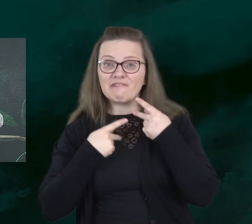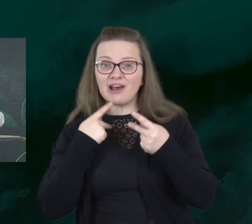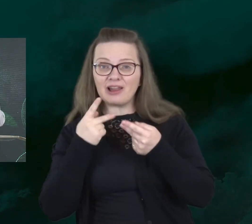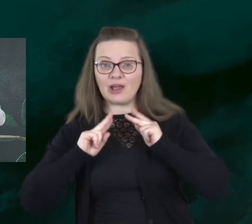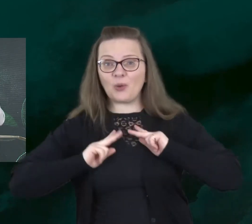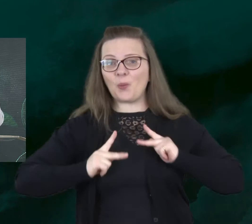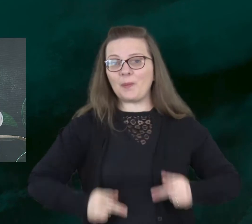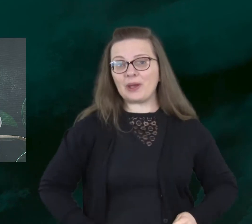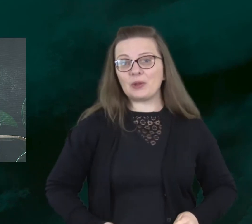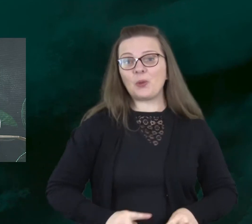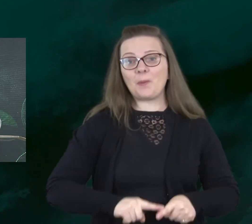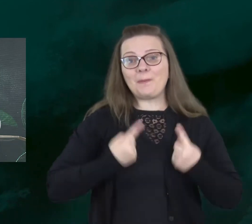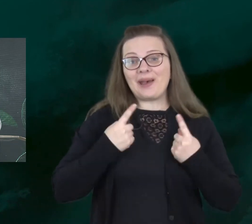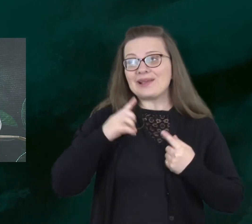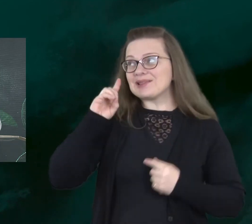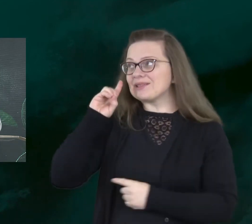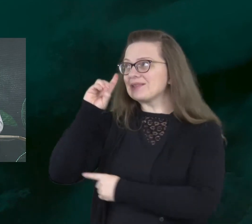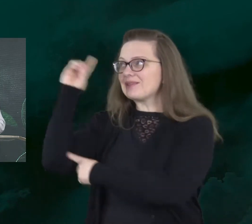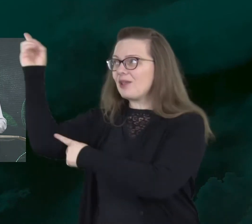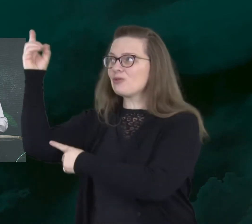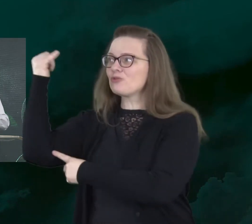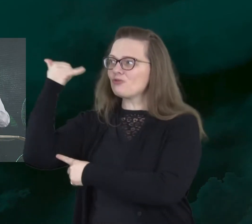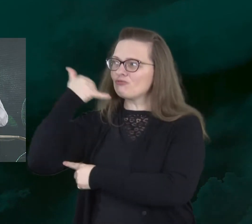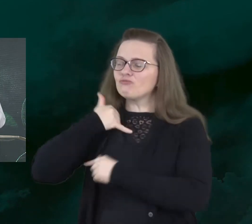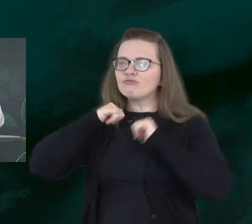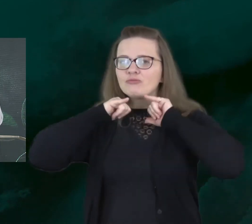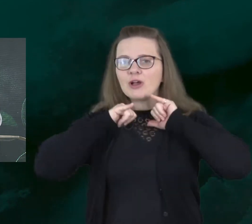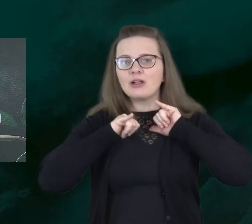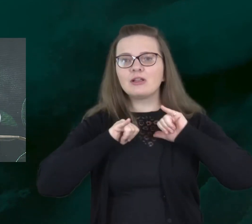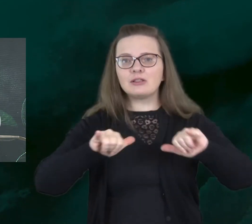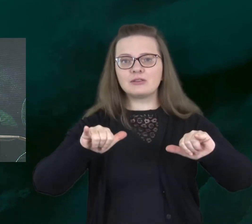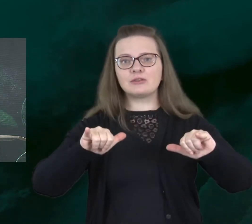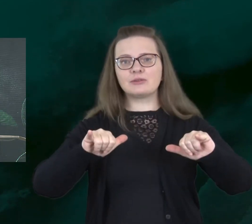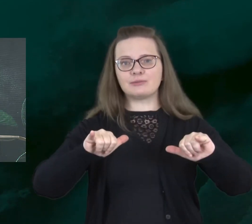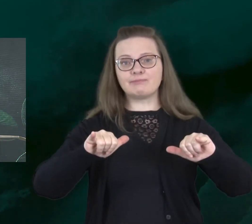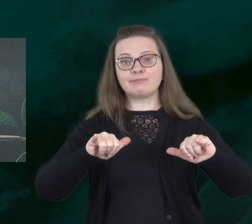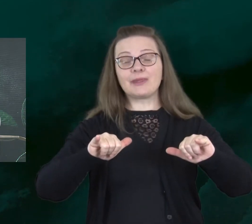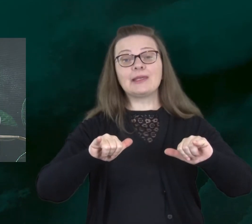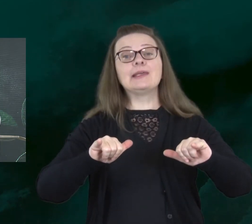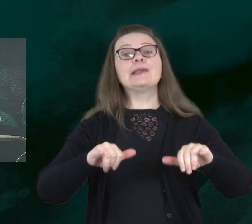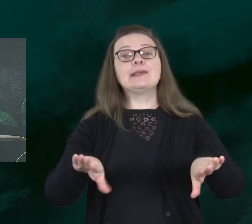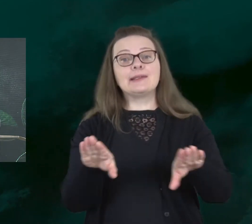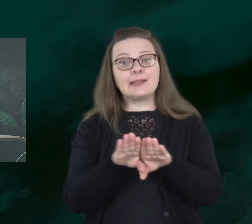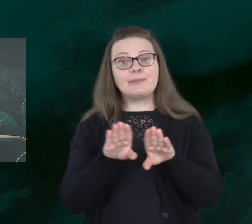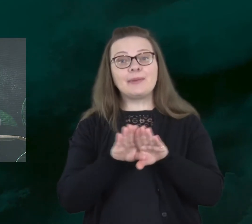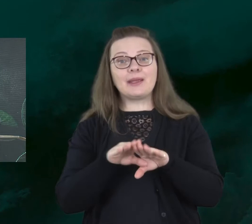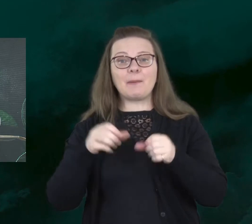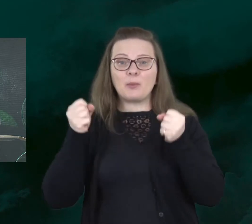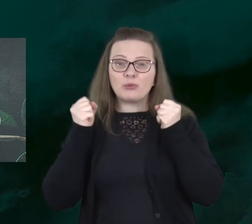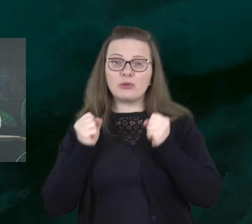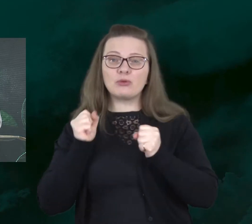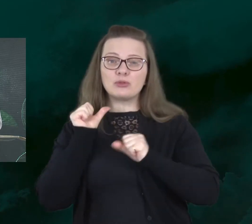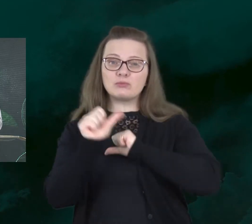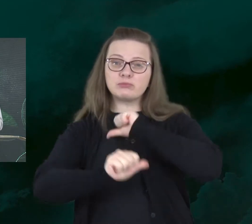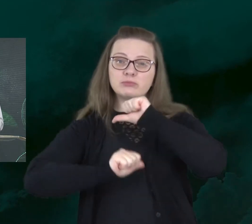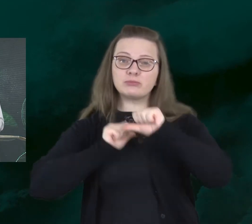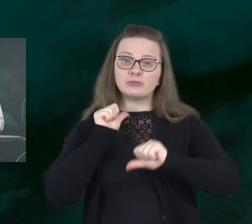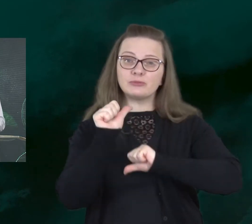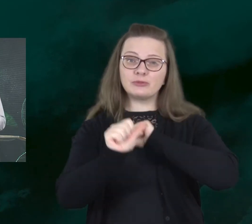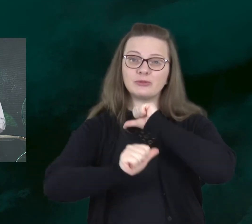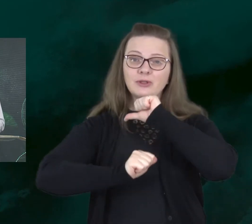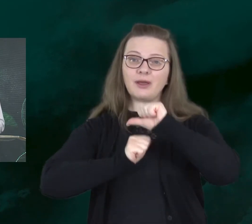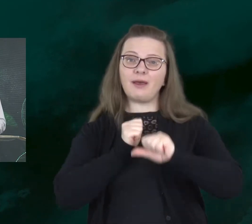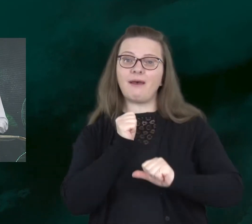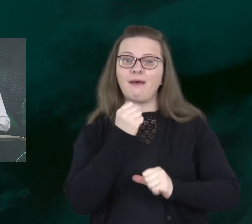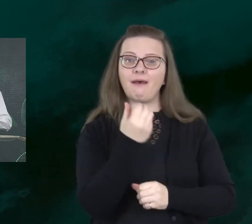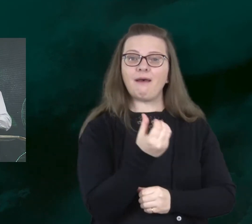Deus, a qual com efeito está operando eficazmente em vós os que credes.